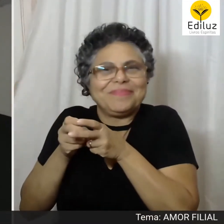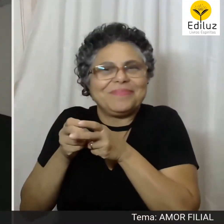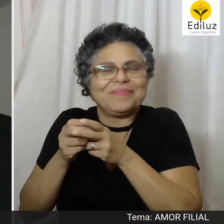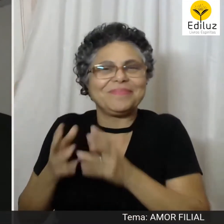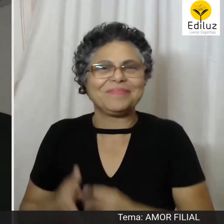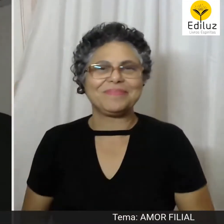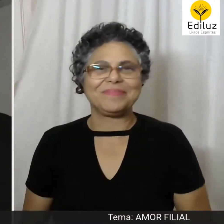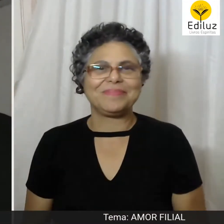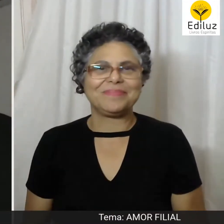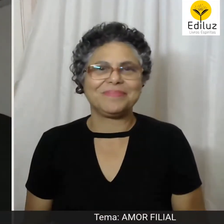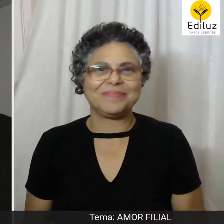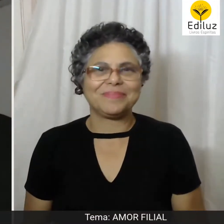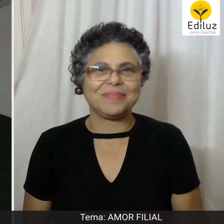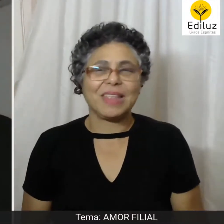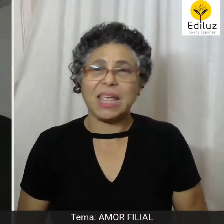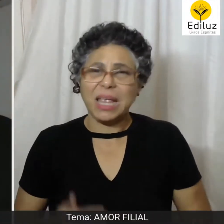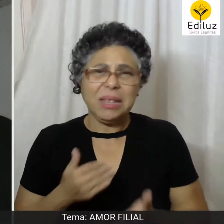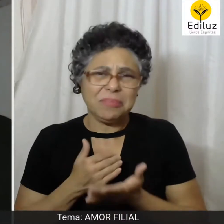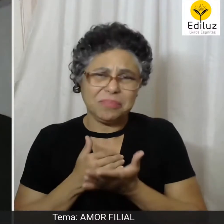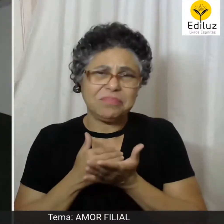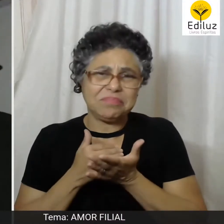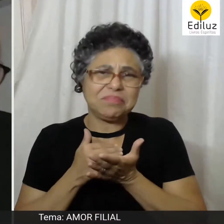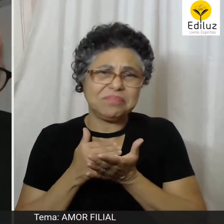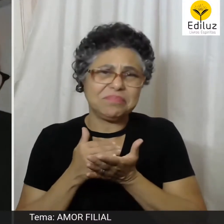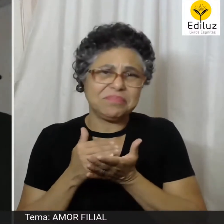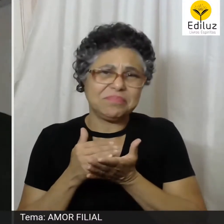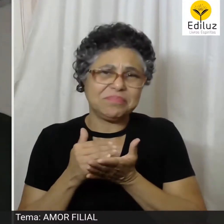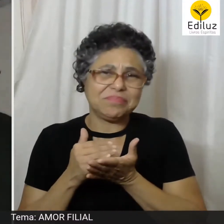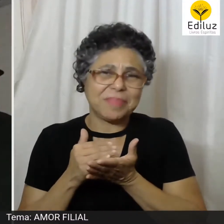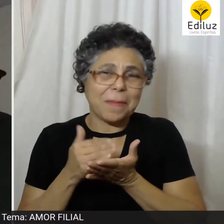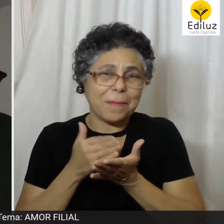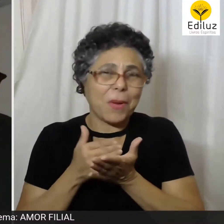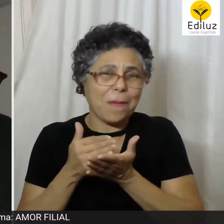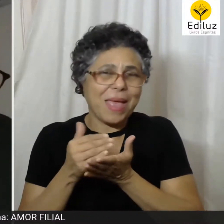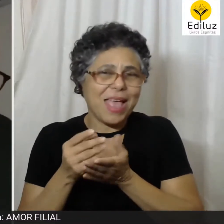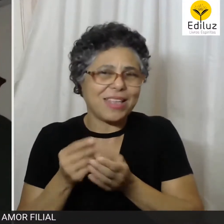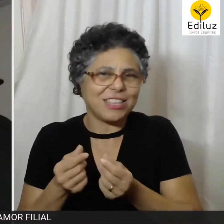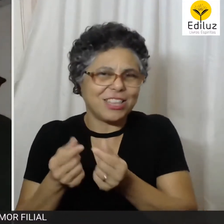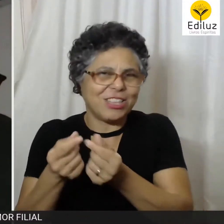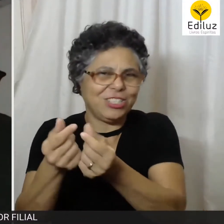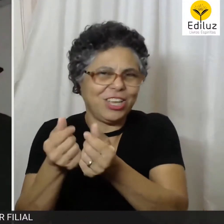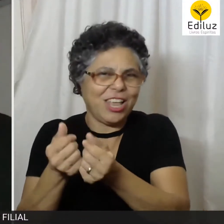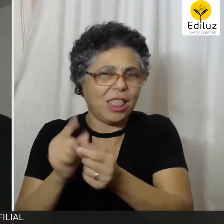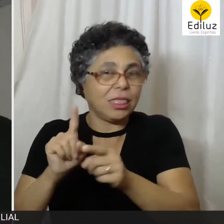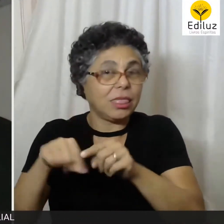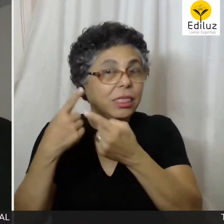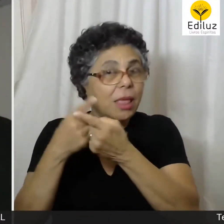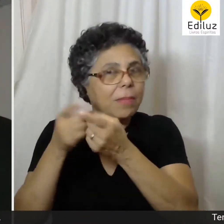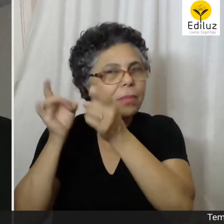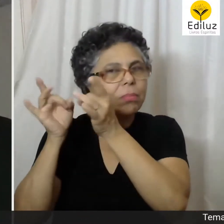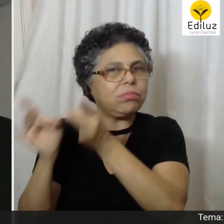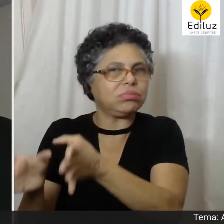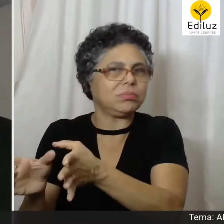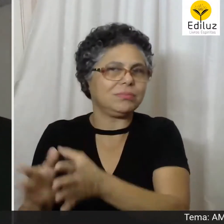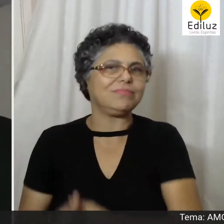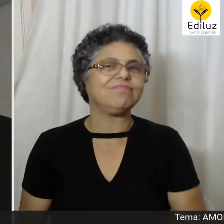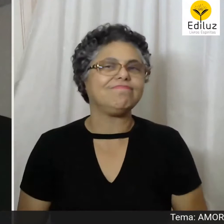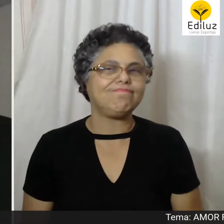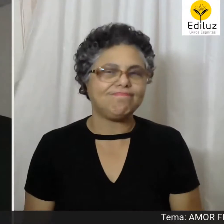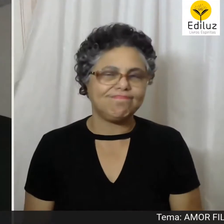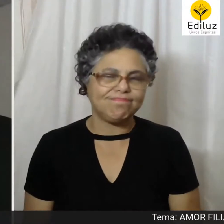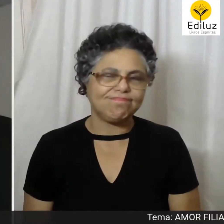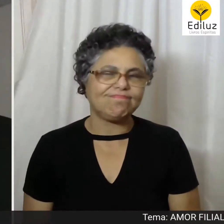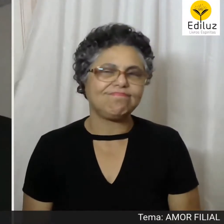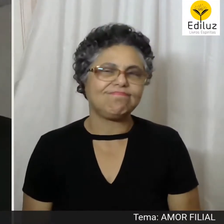E, inicialmente, remunera, estimula, depois abandona.